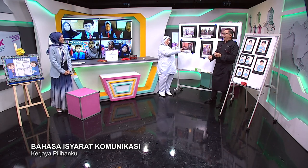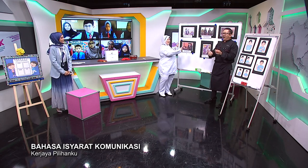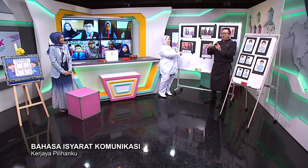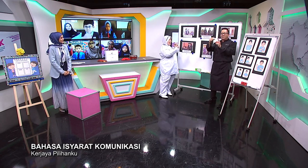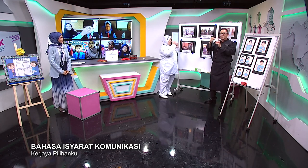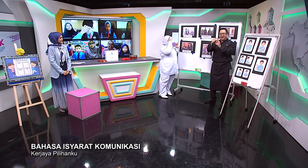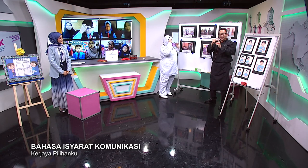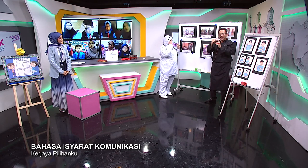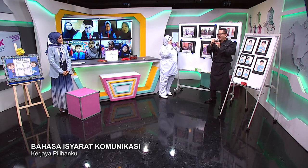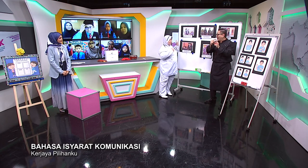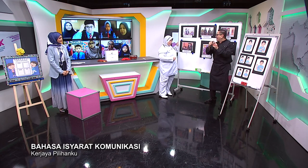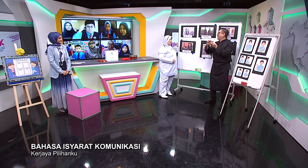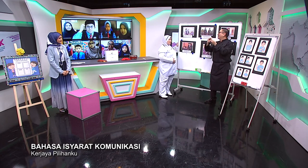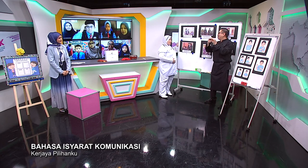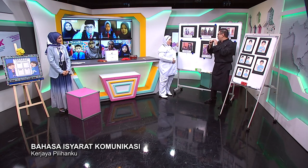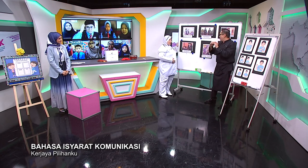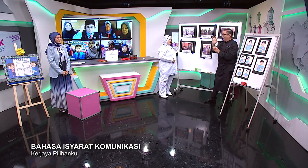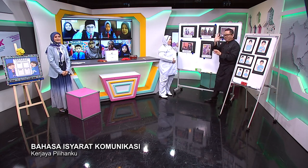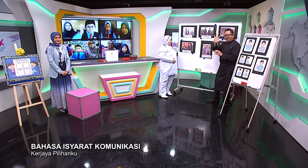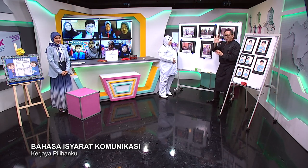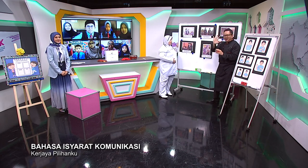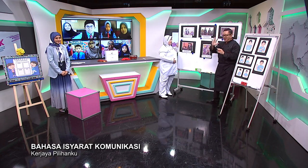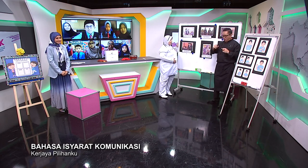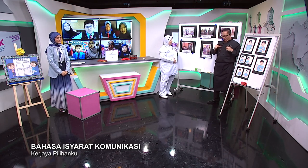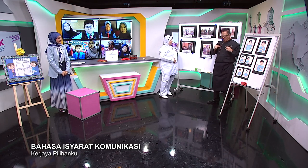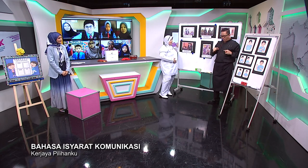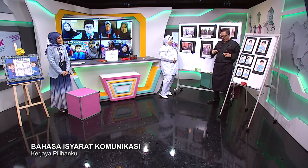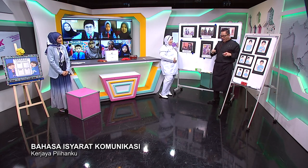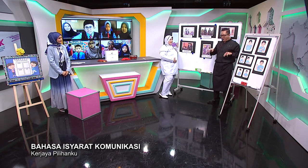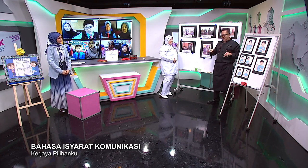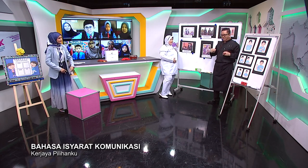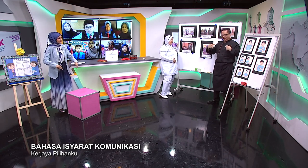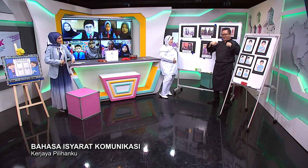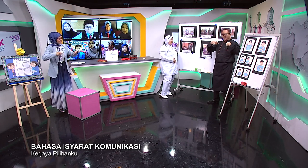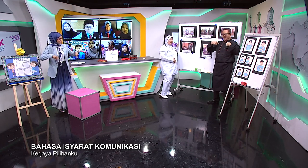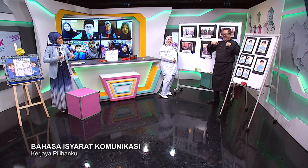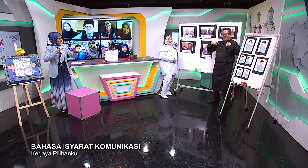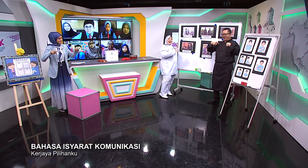Okey. Perkataan yang nombor lima, tukang